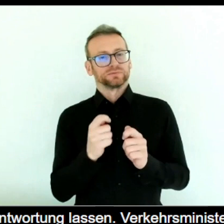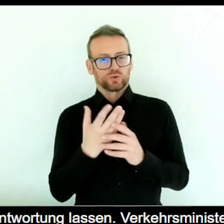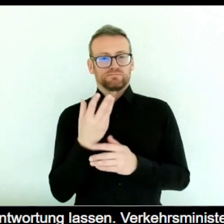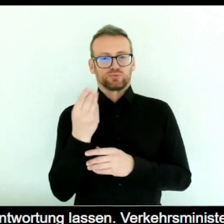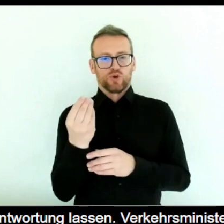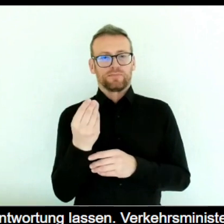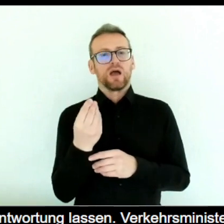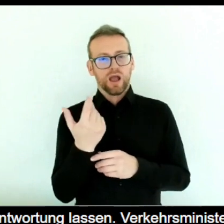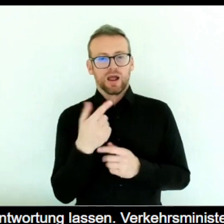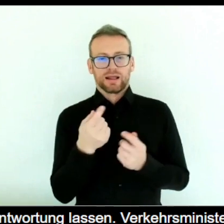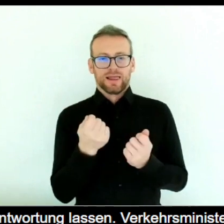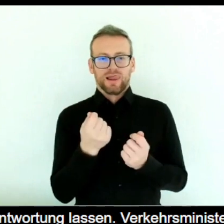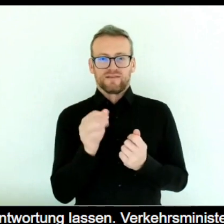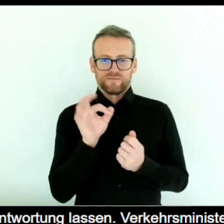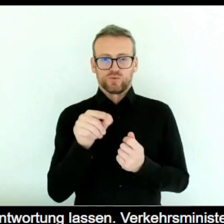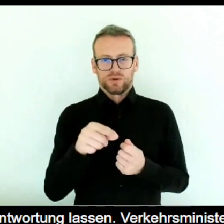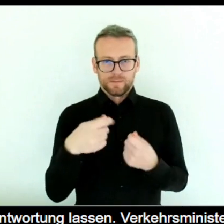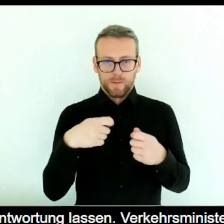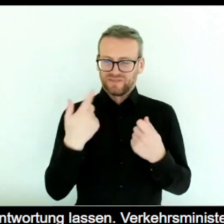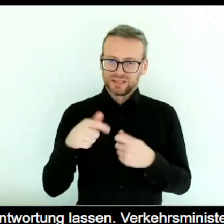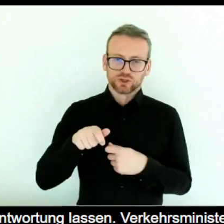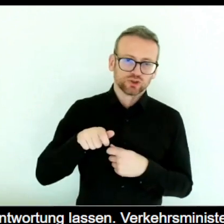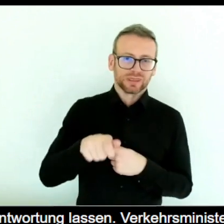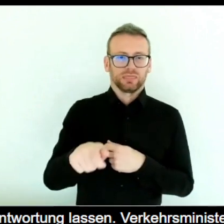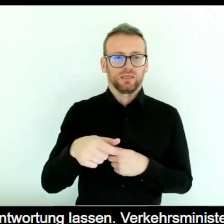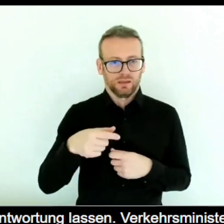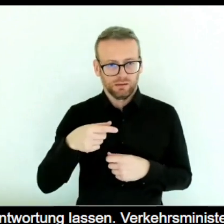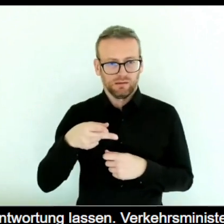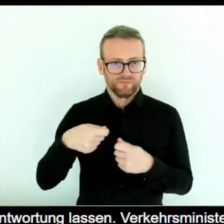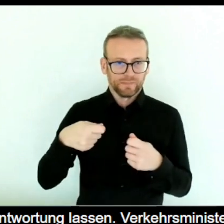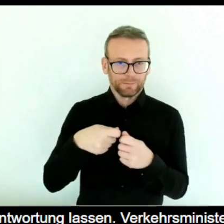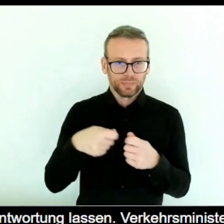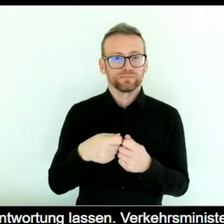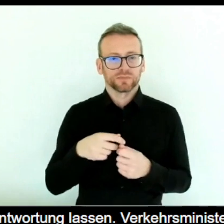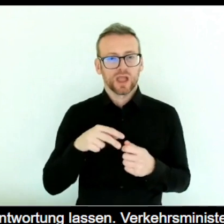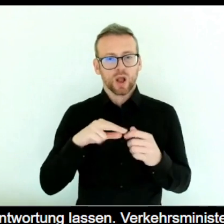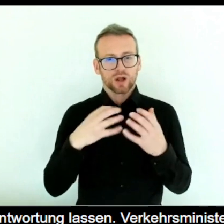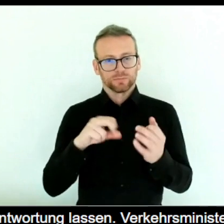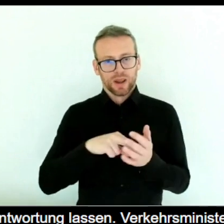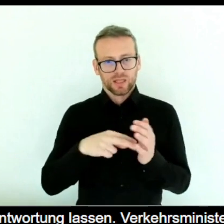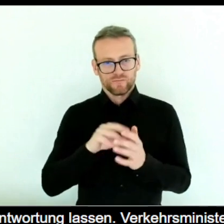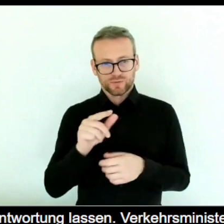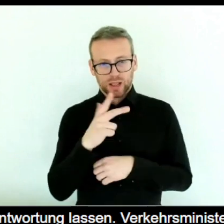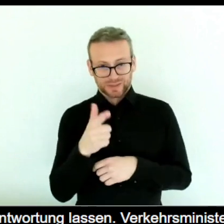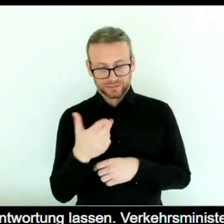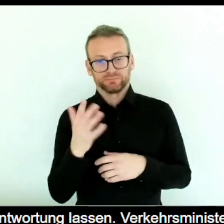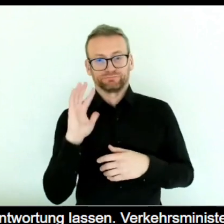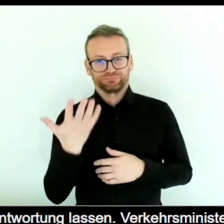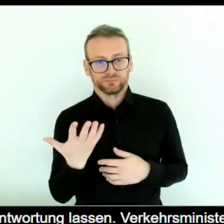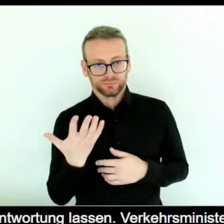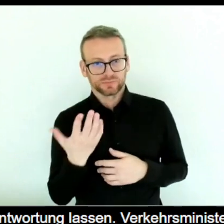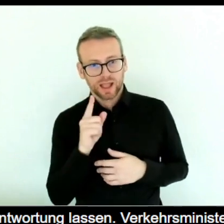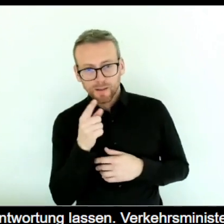die Ampelkoalition ermutigen, hier mehr Geld für die Schiene ins System zu geben, ist größter Nachhaltbedarf. Vielen Dank.